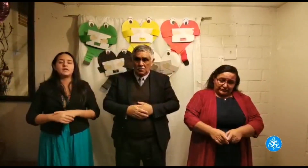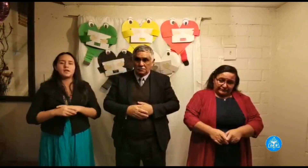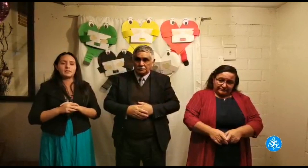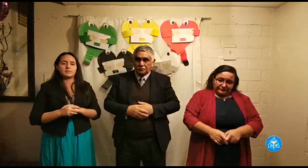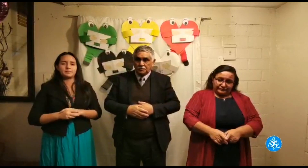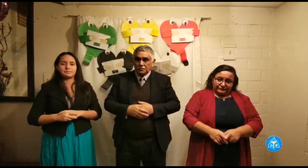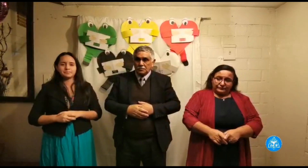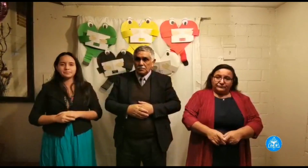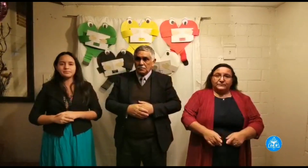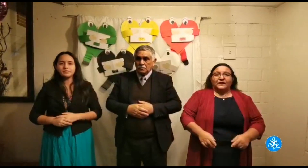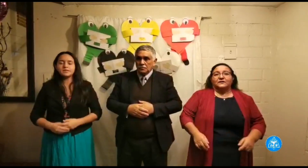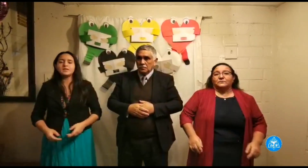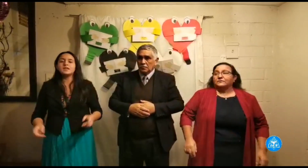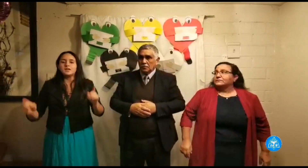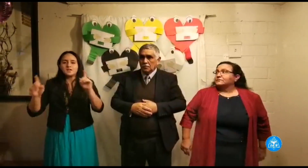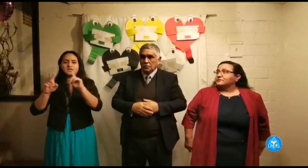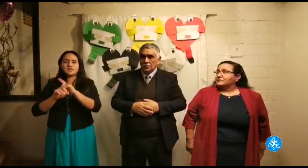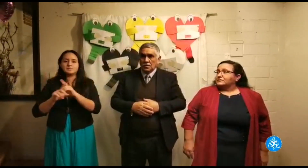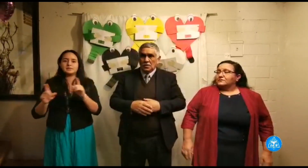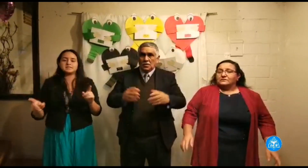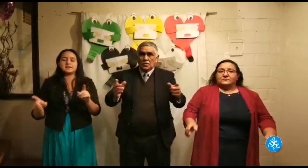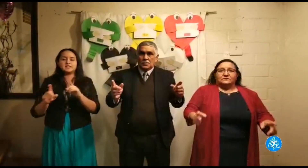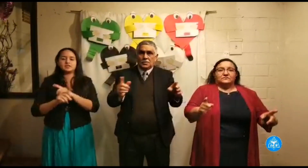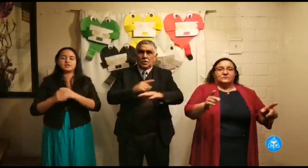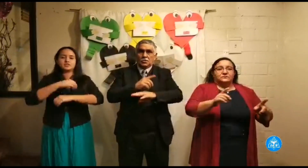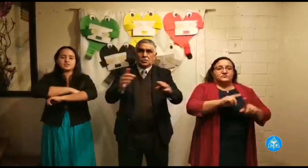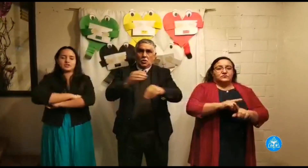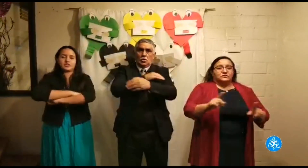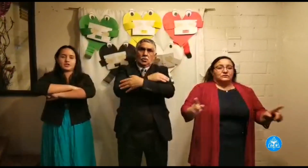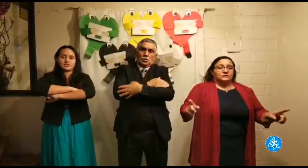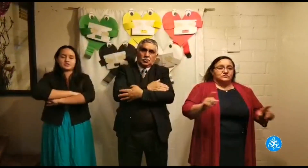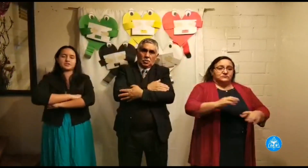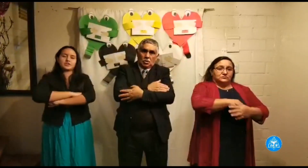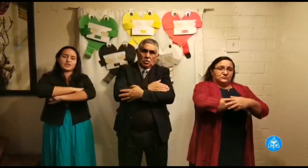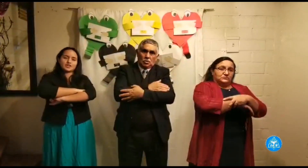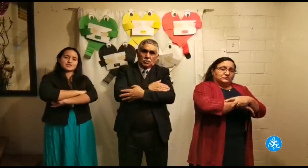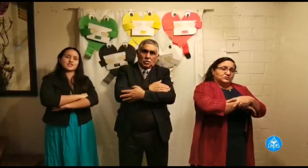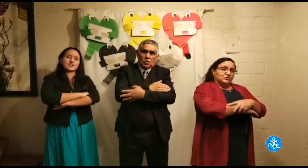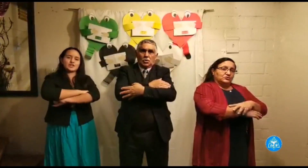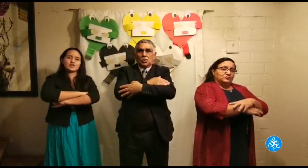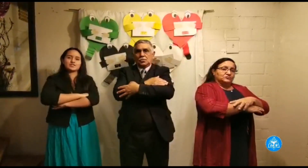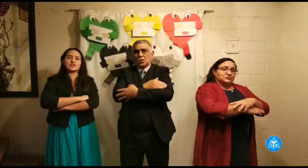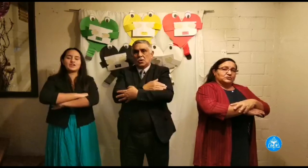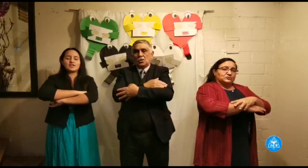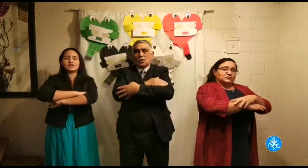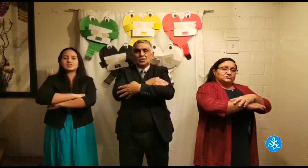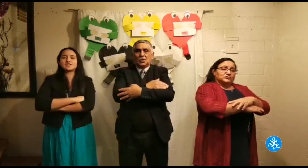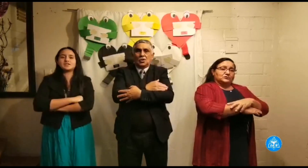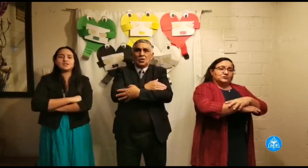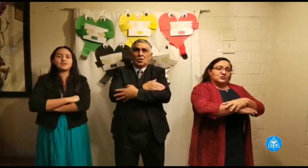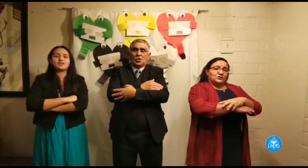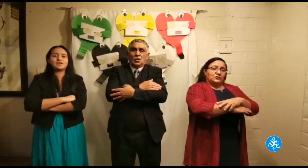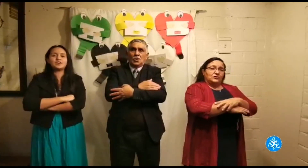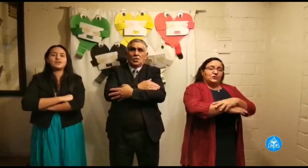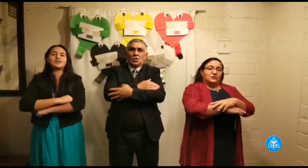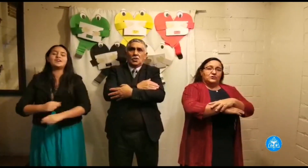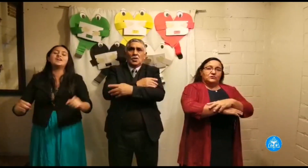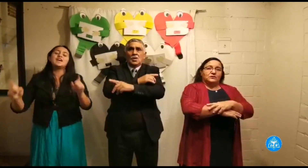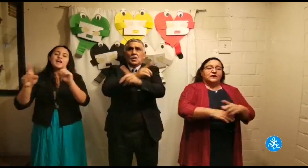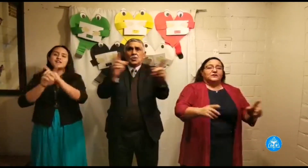amor. Amén. No me siento solo, solo, solo, solo, solo.